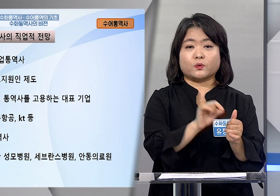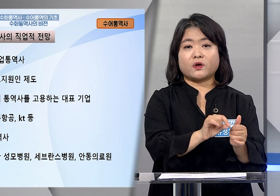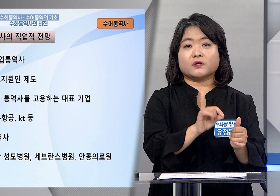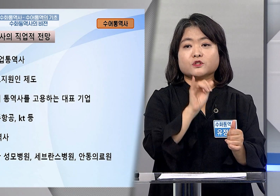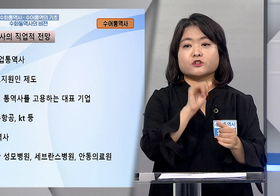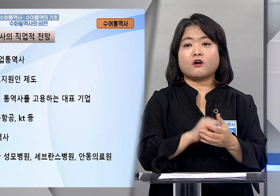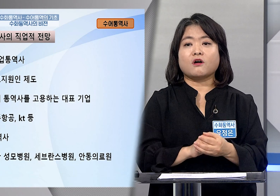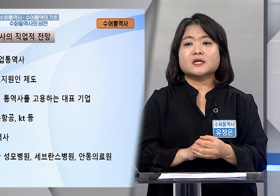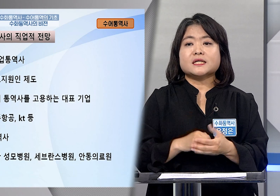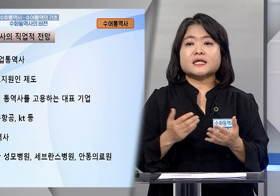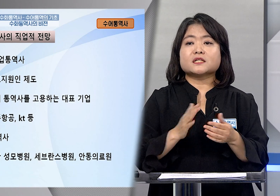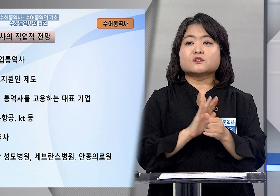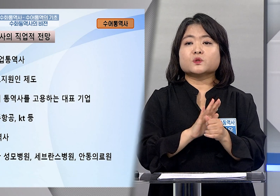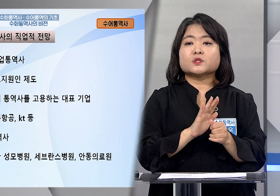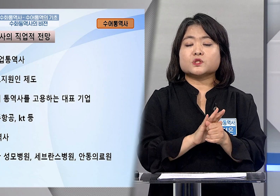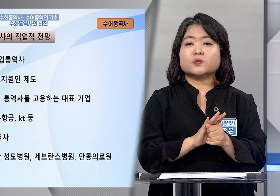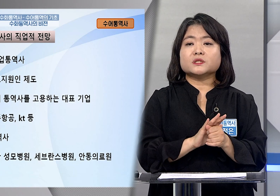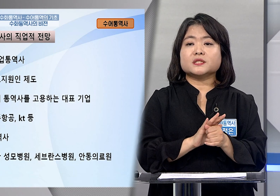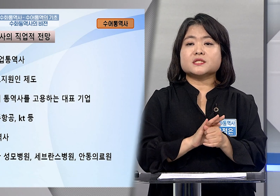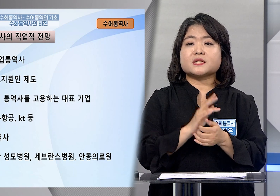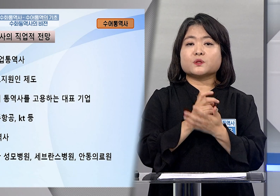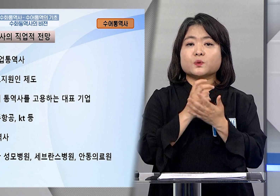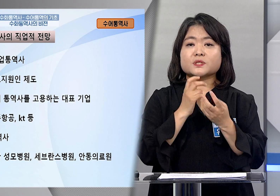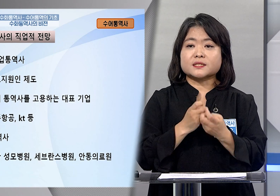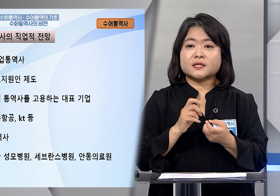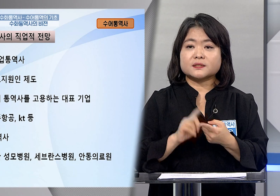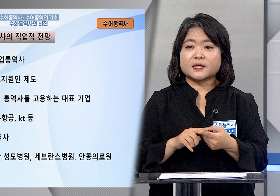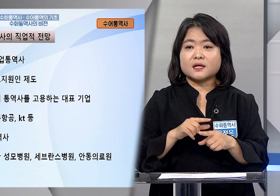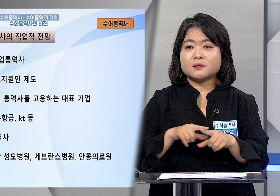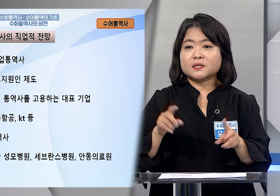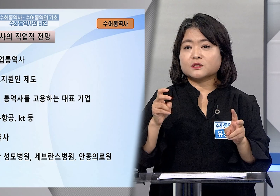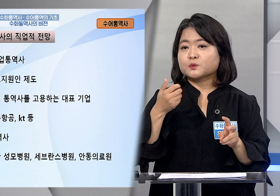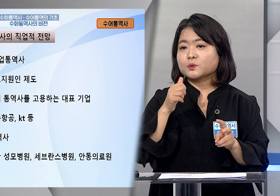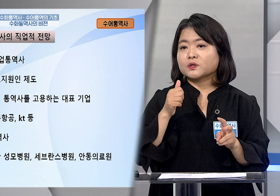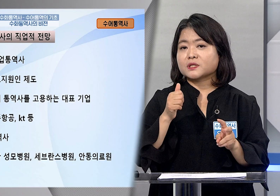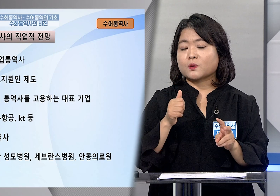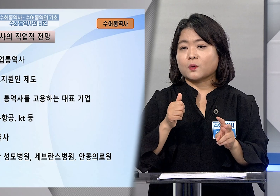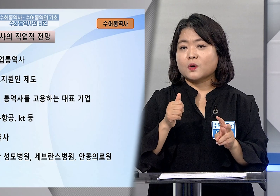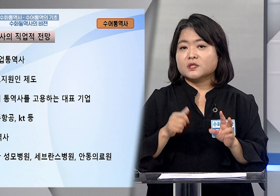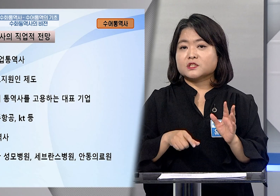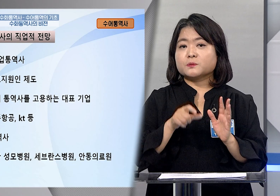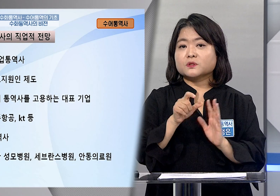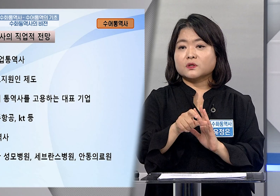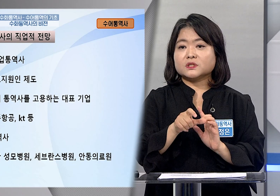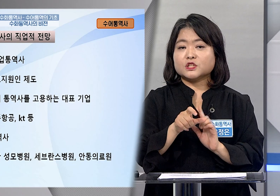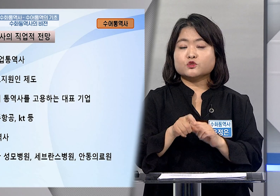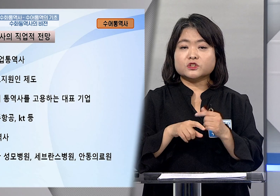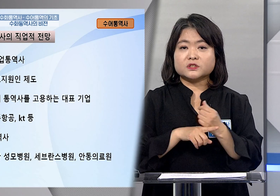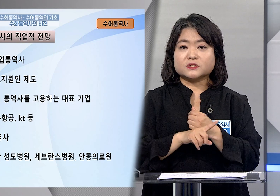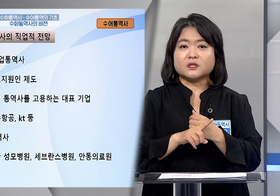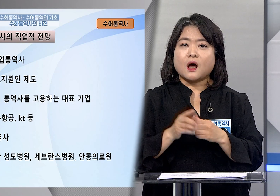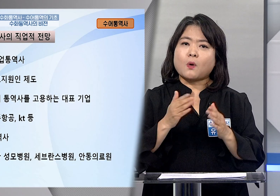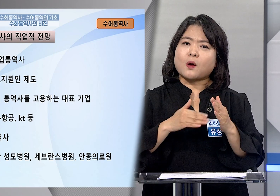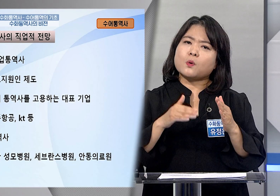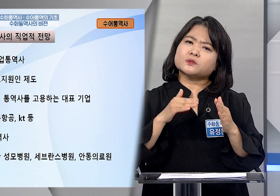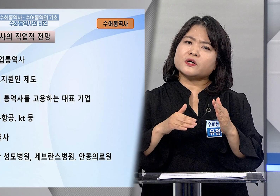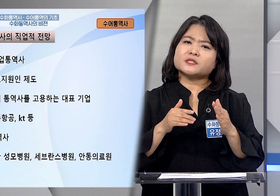고용되어 있고요. 이 근로지원인 제도 자체를 제가 일반 기업 통역사로 집어넣은 이유는 관공서에서